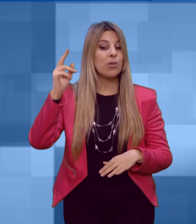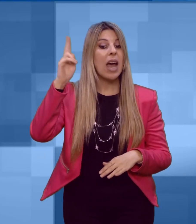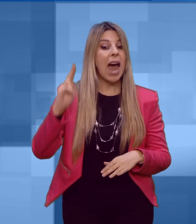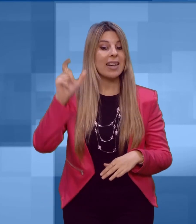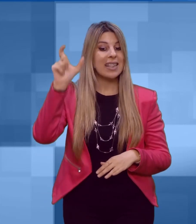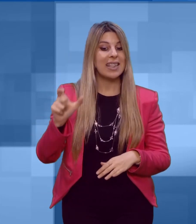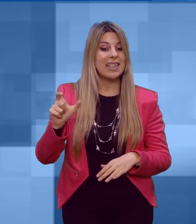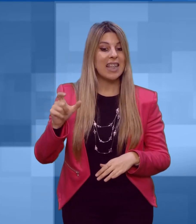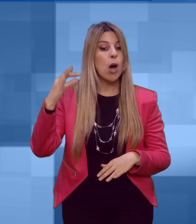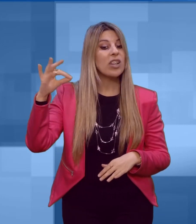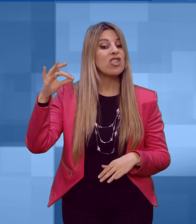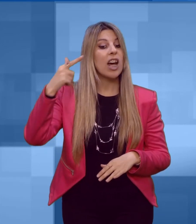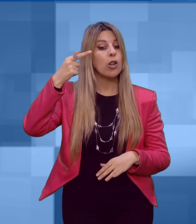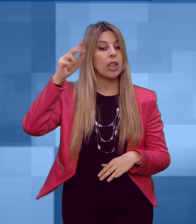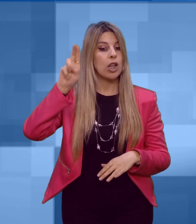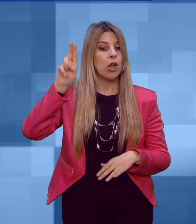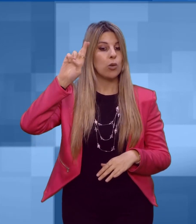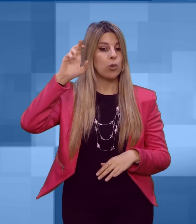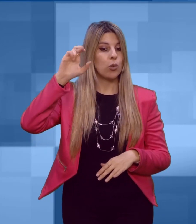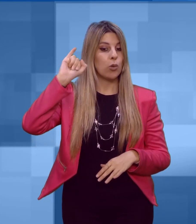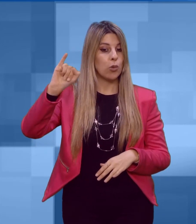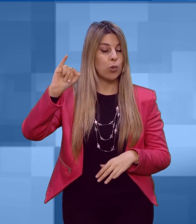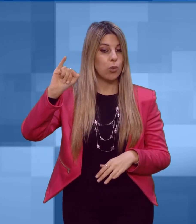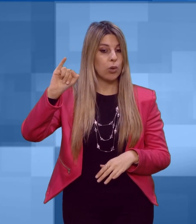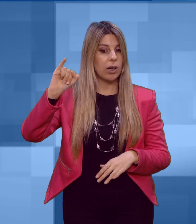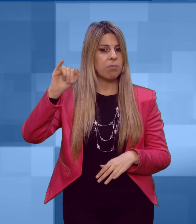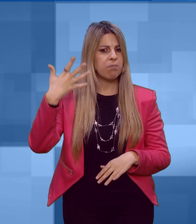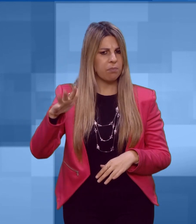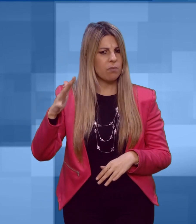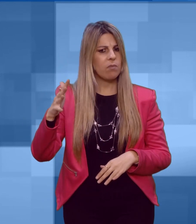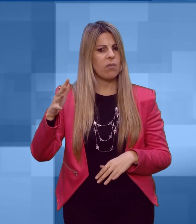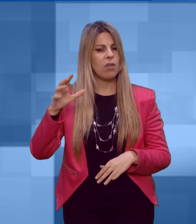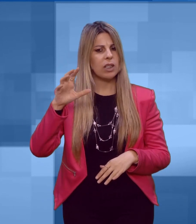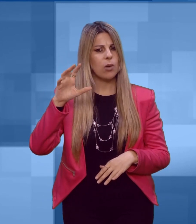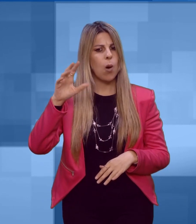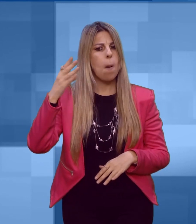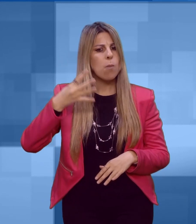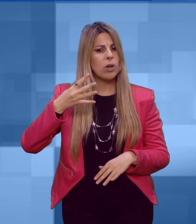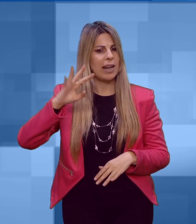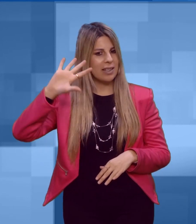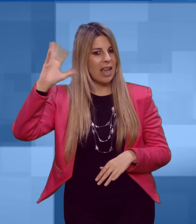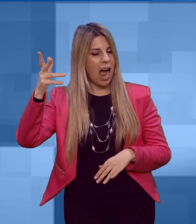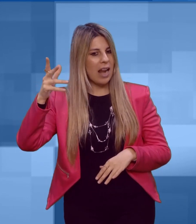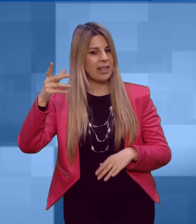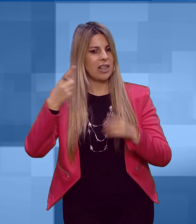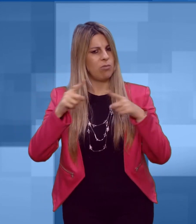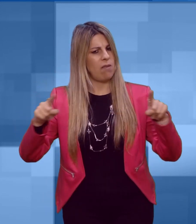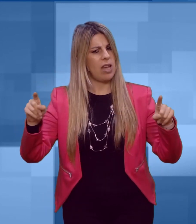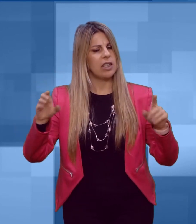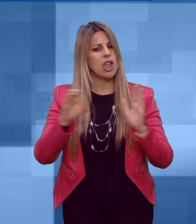artista originario di Turri, autore di altri pregevoli murales in diversi comuni dell'isola, che da lunedì è